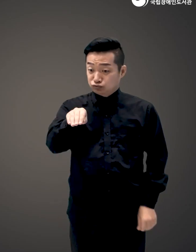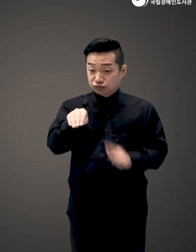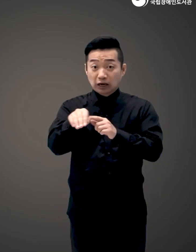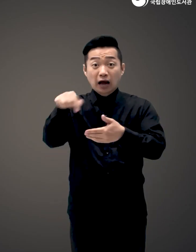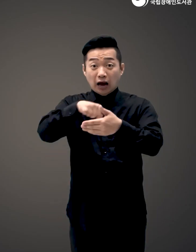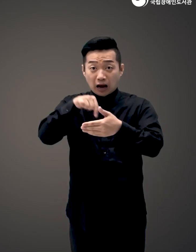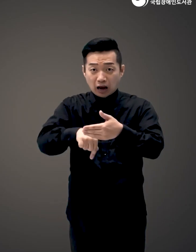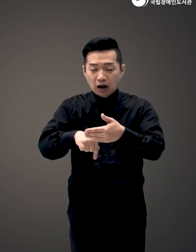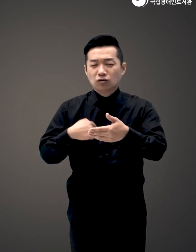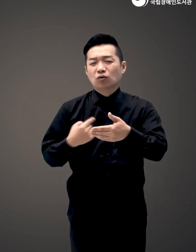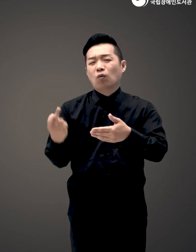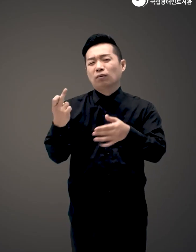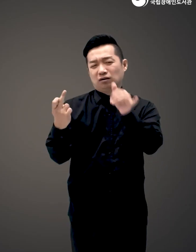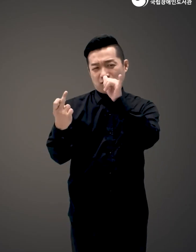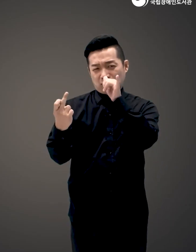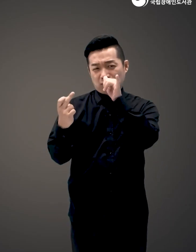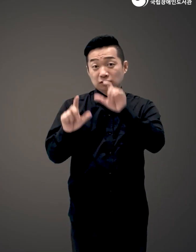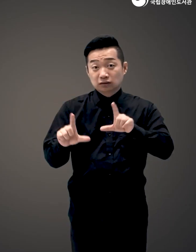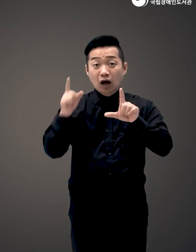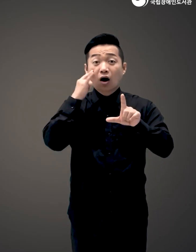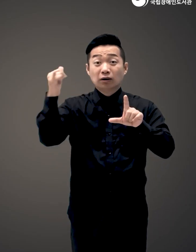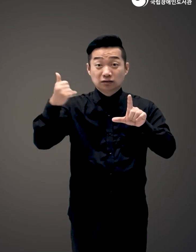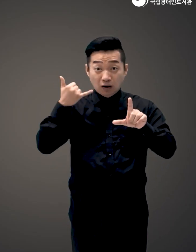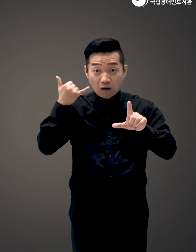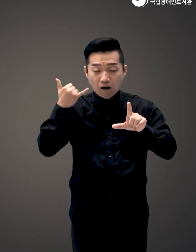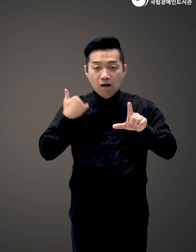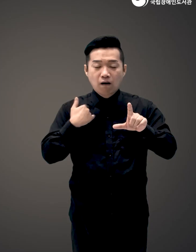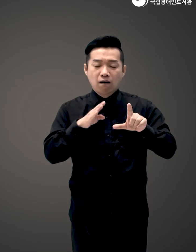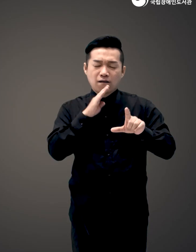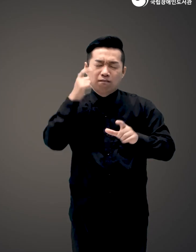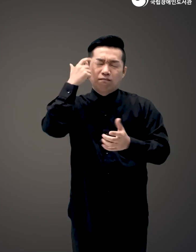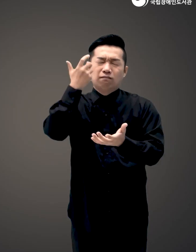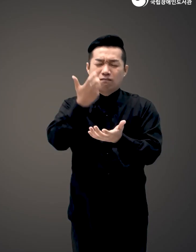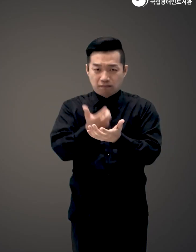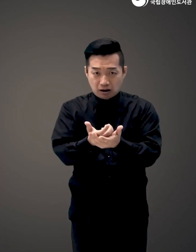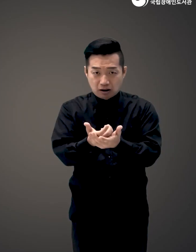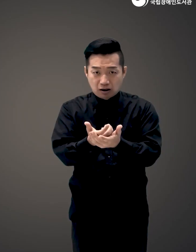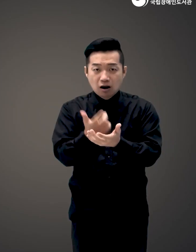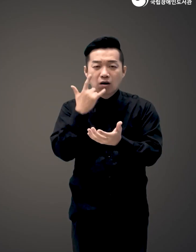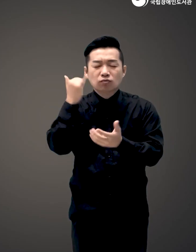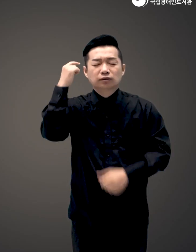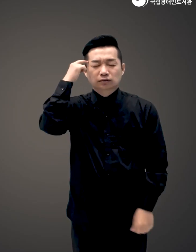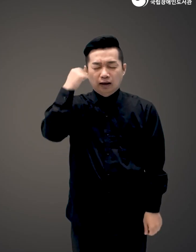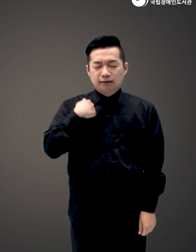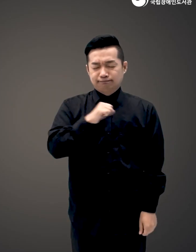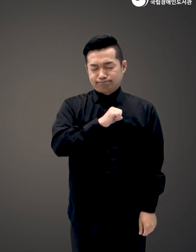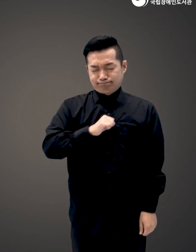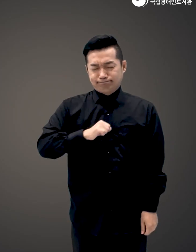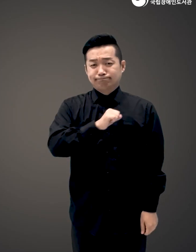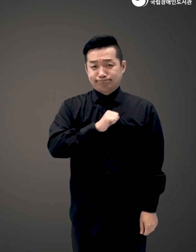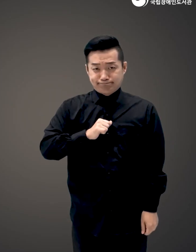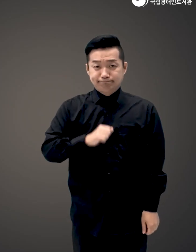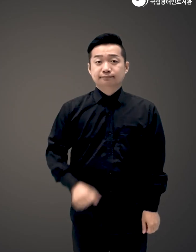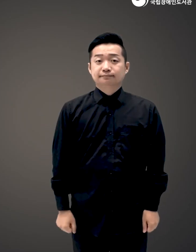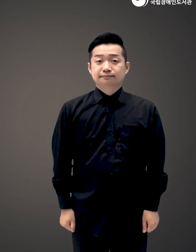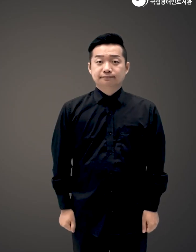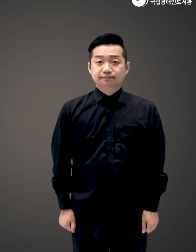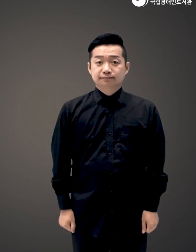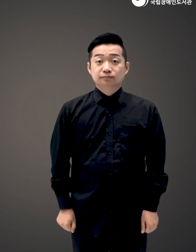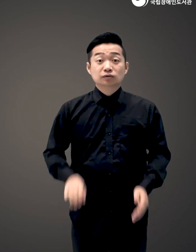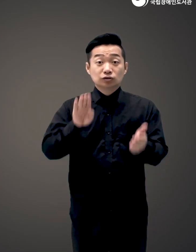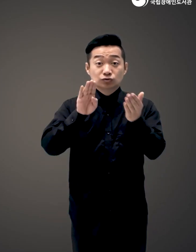그 탑승자 중에 우리 오빠가 있었어. 그날 엄마가 전화했을 때 기절할 뻔했는데 부모님 생각해서 간신히